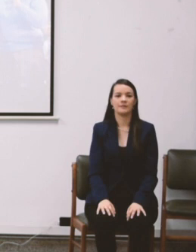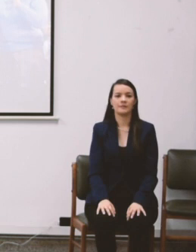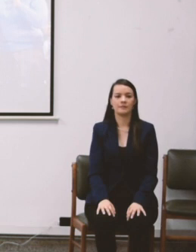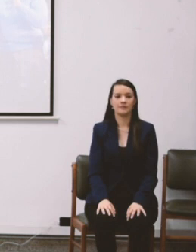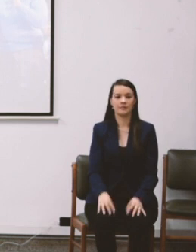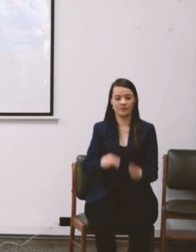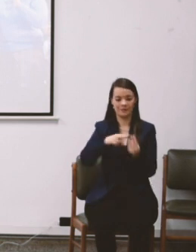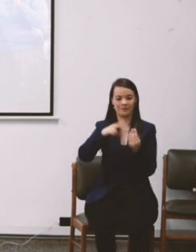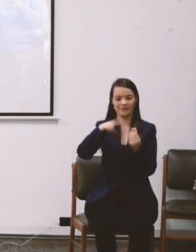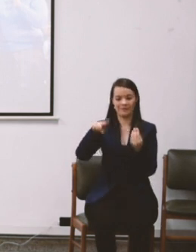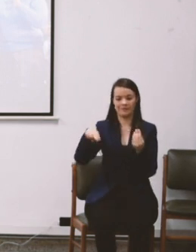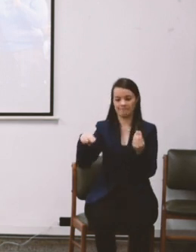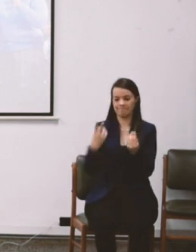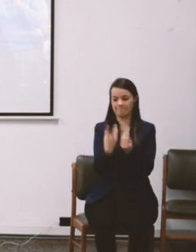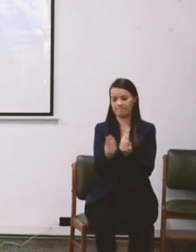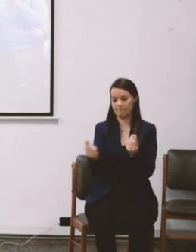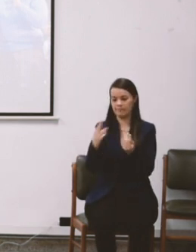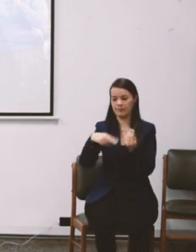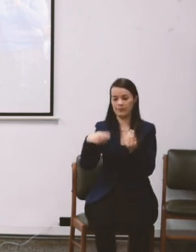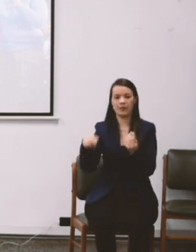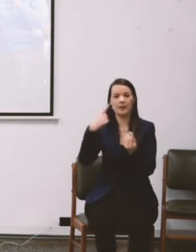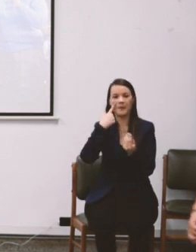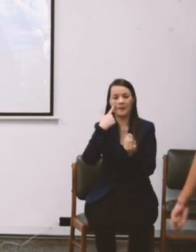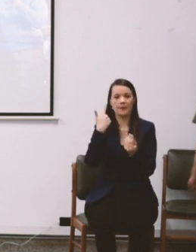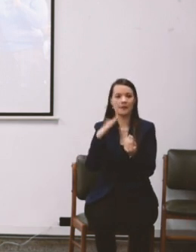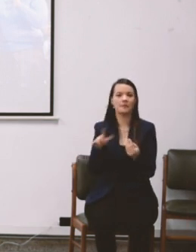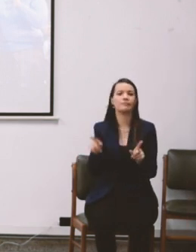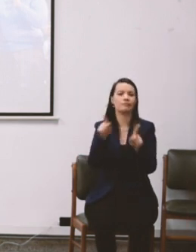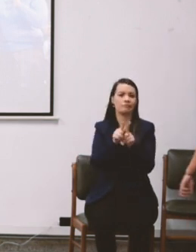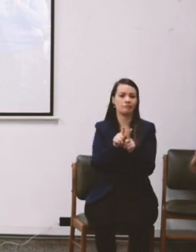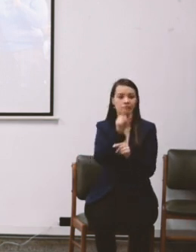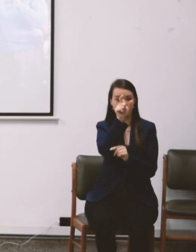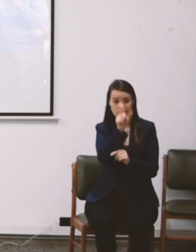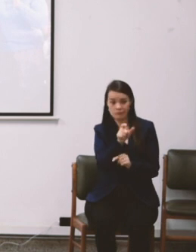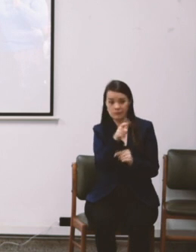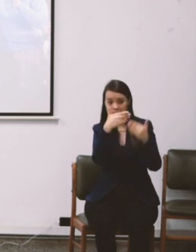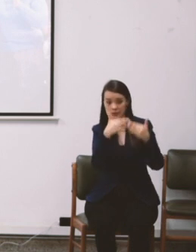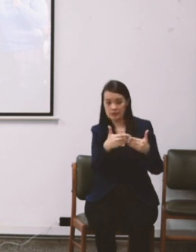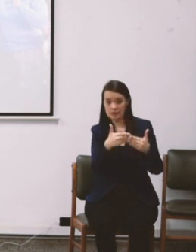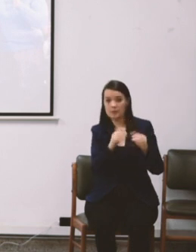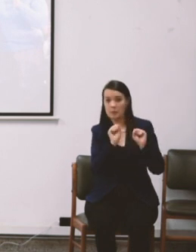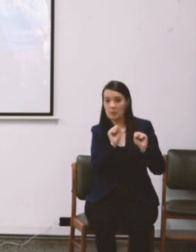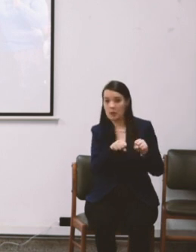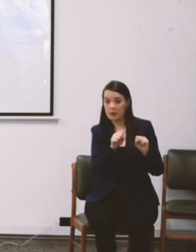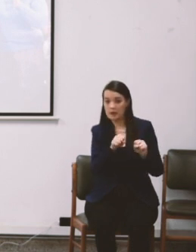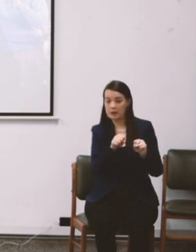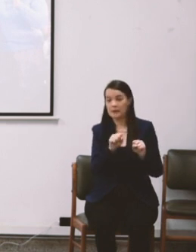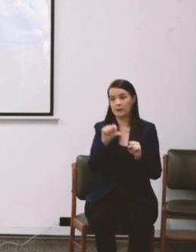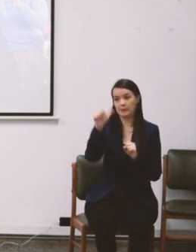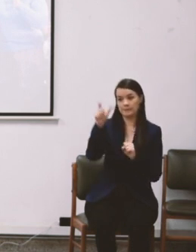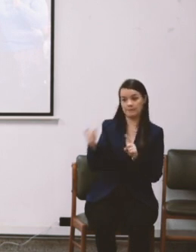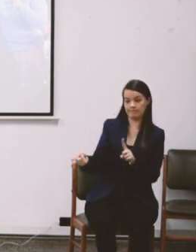entre especies, hay una clasificación también con las posibilidades que una persona con discapacidad puede tener para desear a